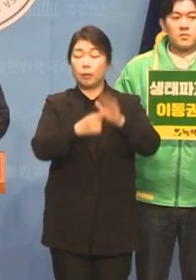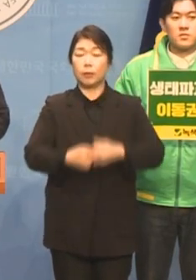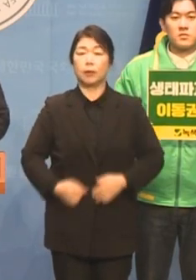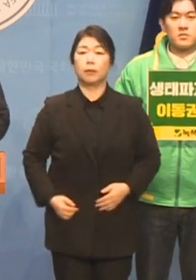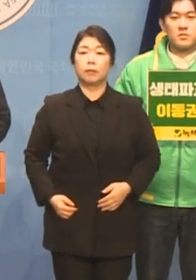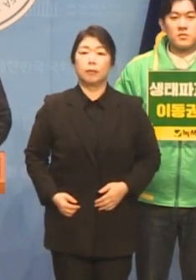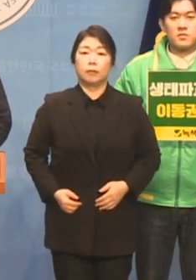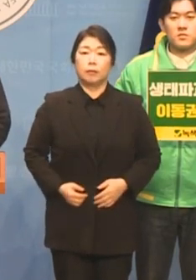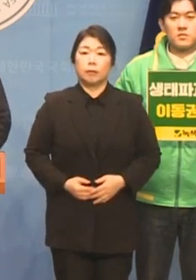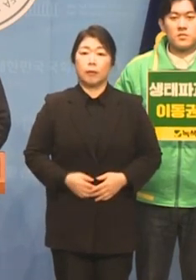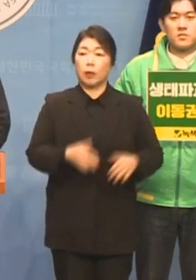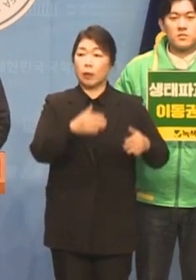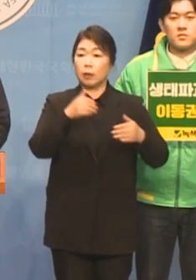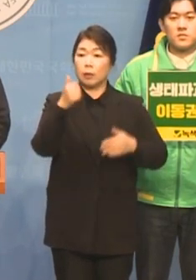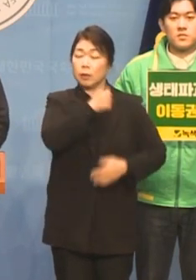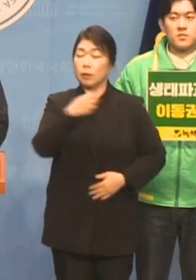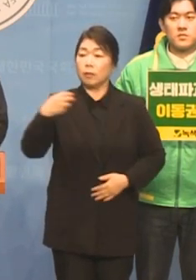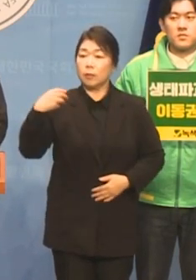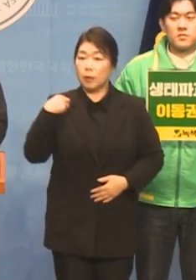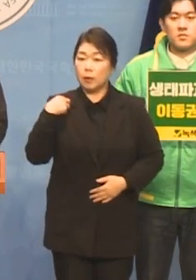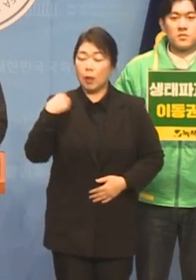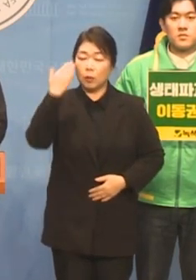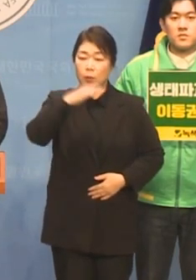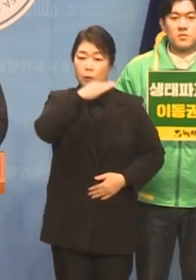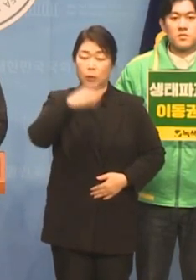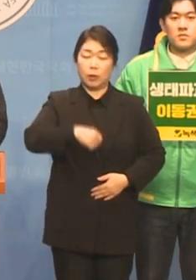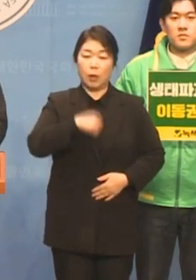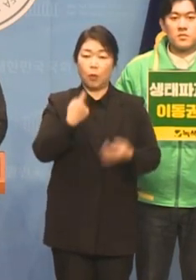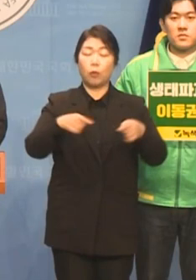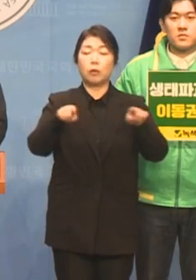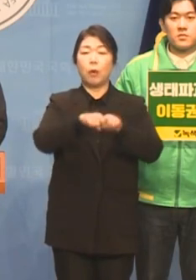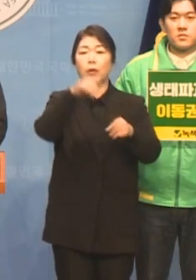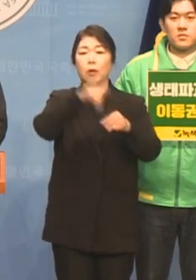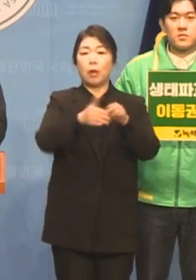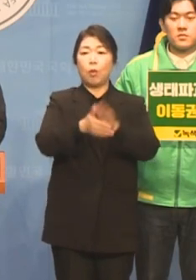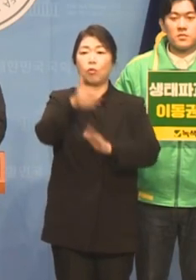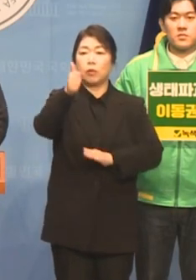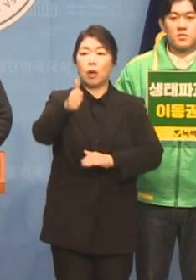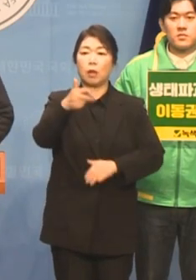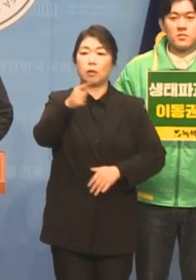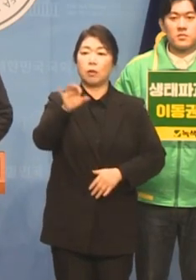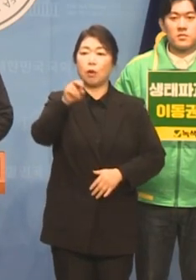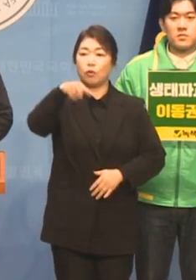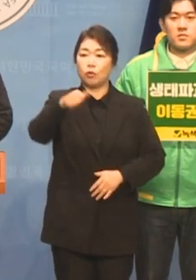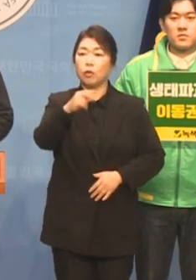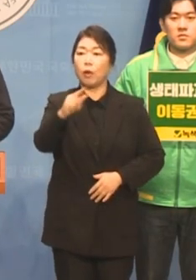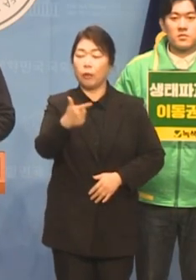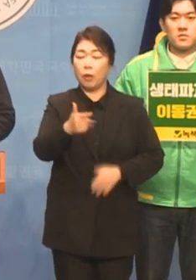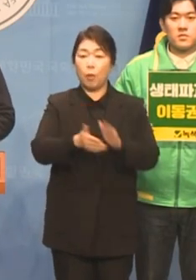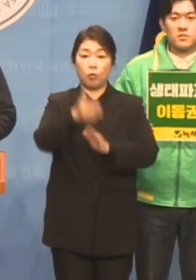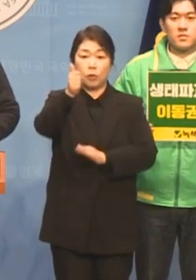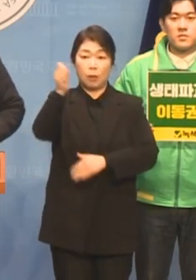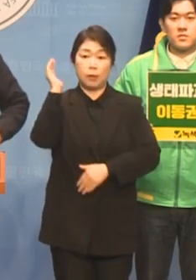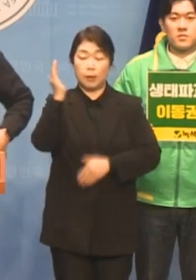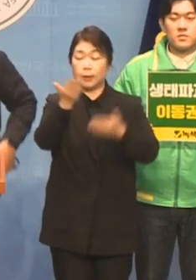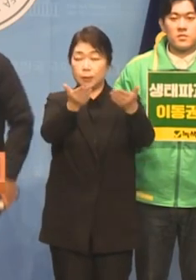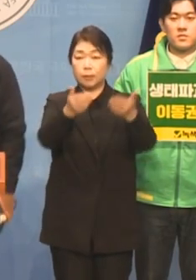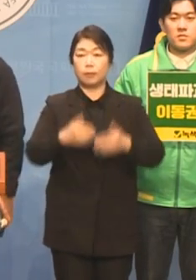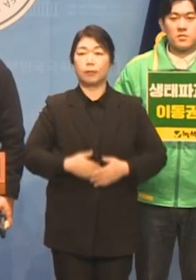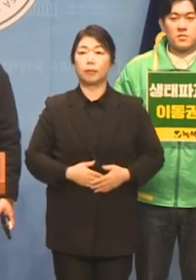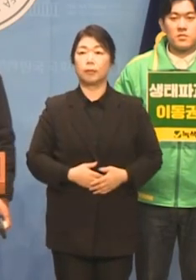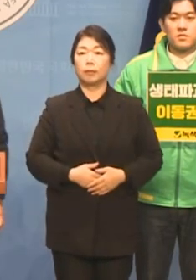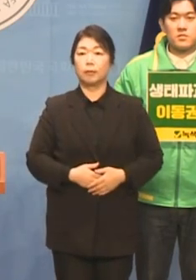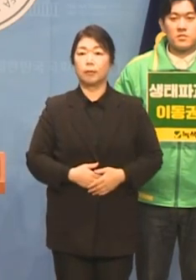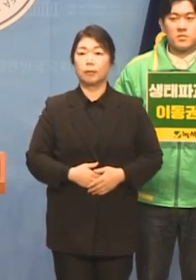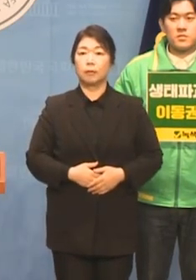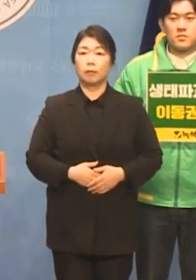하겠습니다 진행에는 어 녹색당 공동 선대본부장 정유원 본부장님께서 진행을 맡아